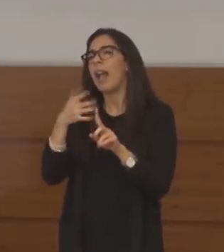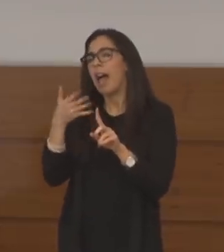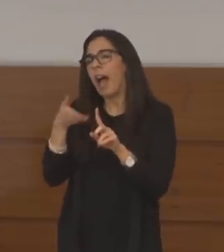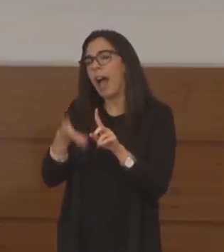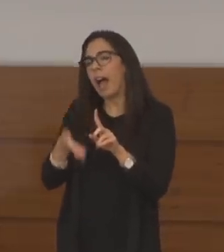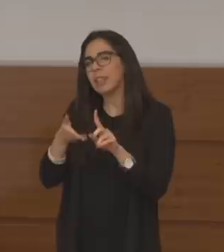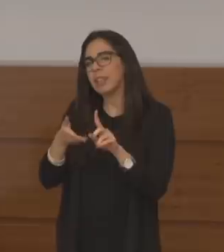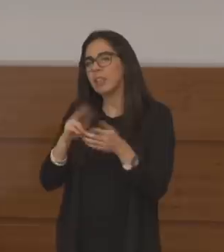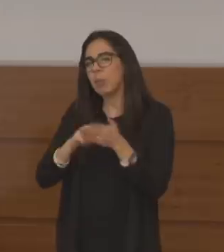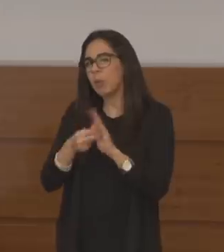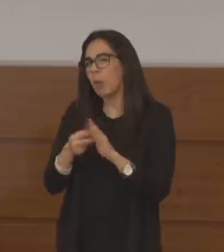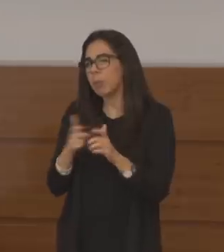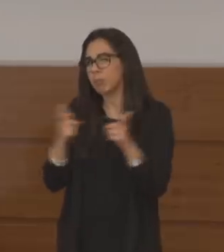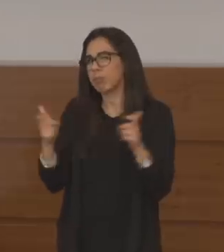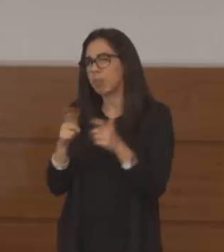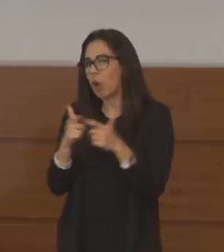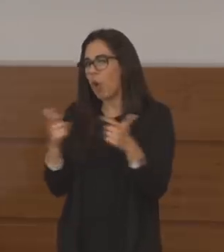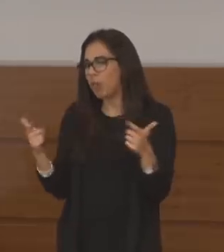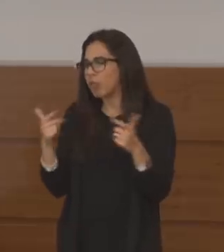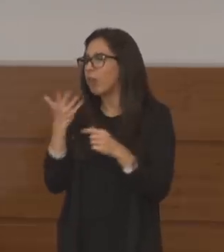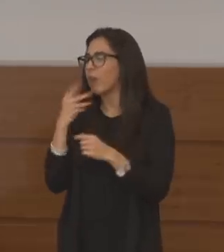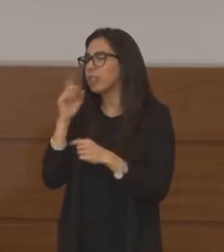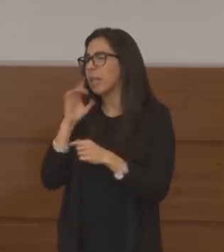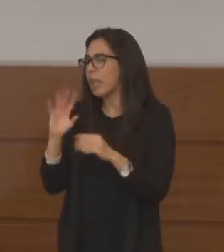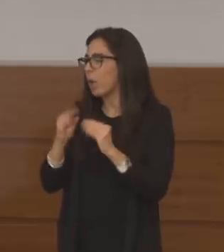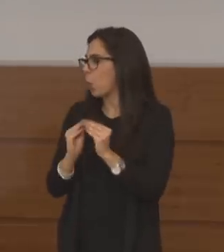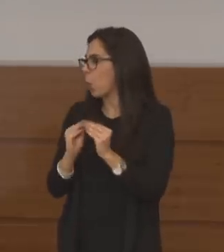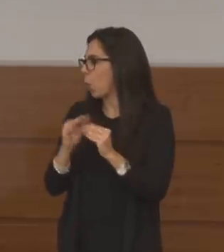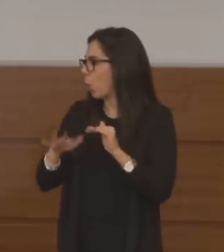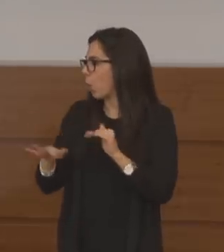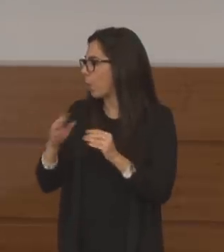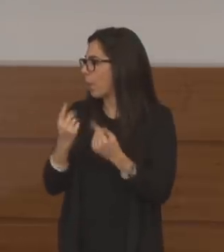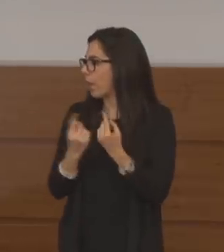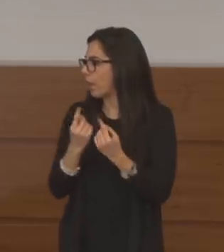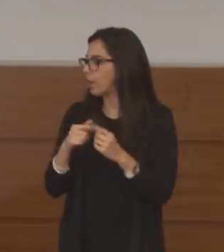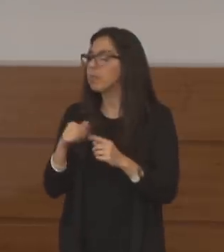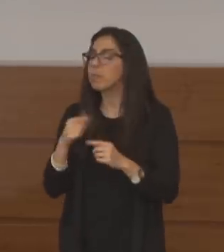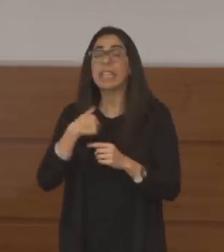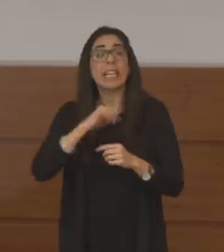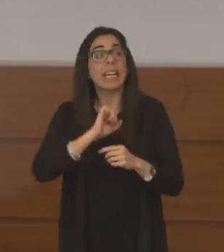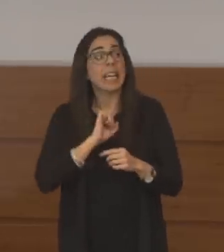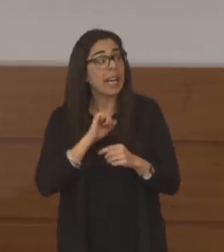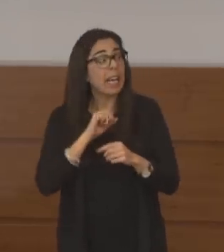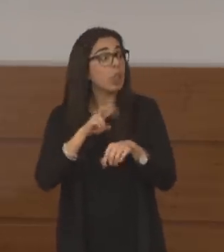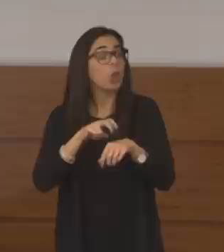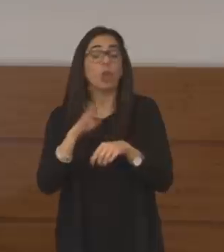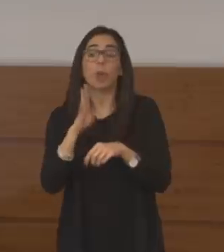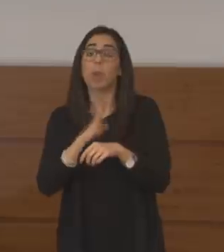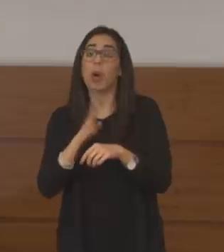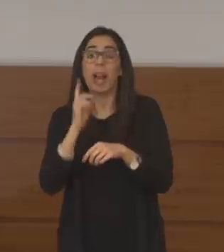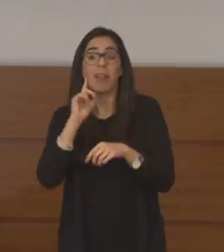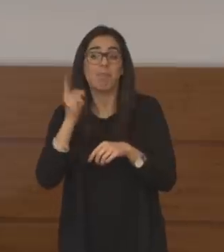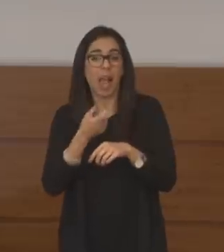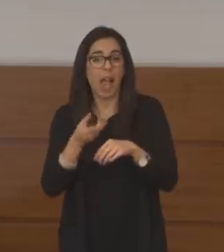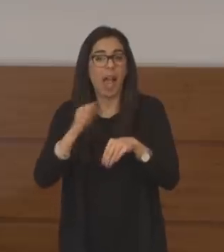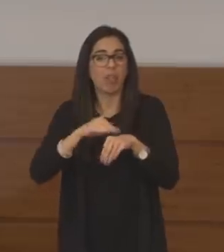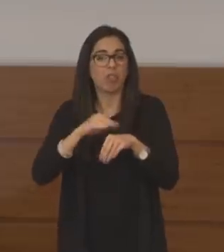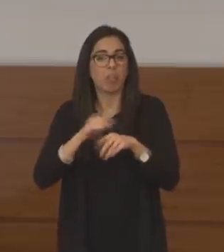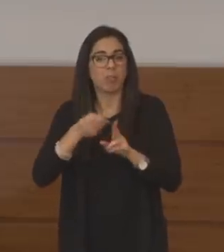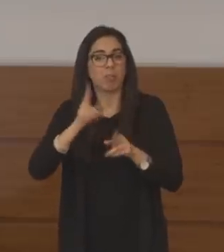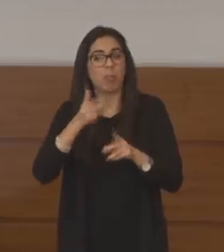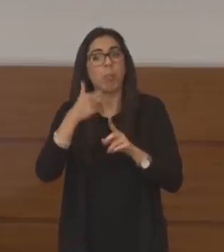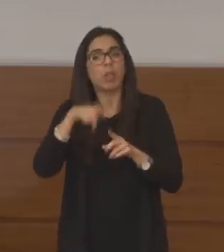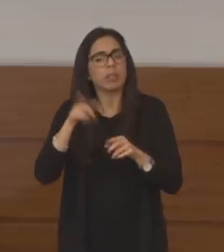sappiamo siamo tutti e zona protetta grazie credo che però il dottor borrelli sia più aggiornato perché sta volando intensamente per